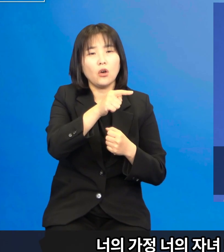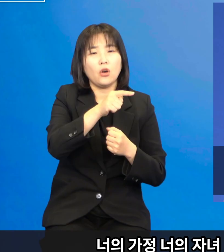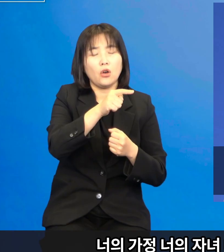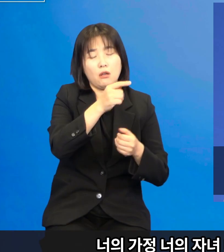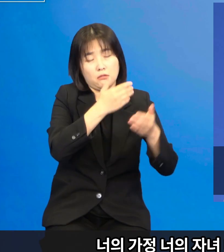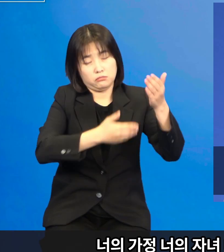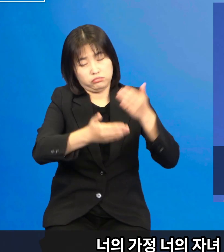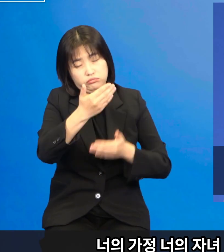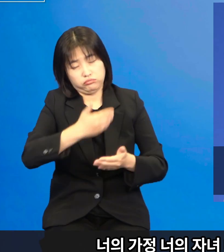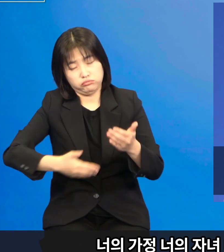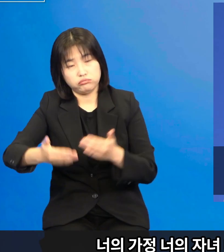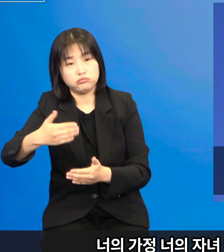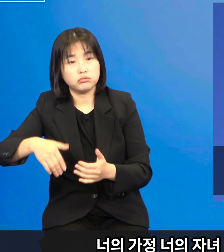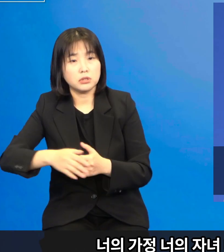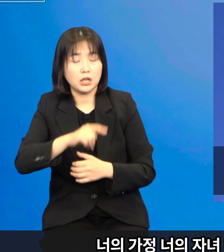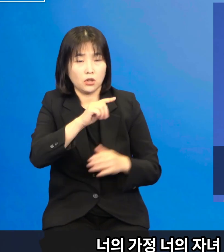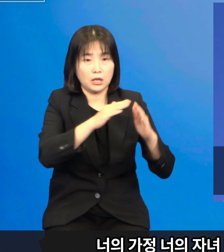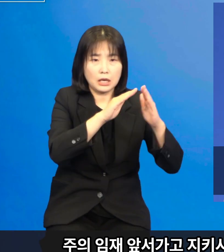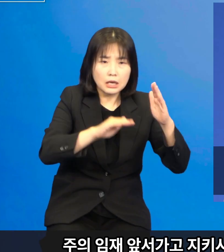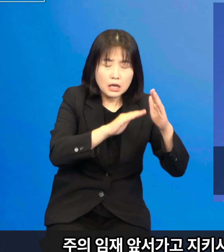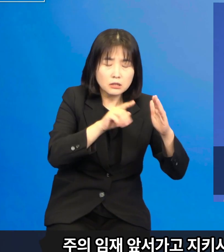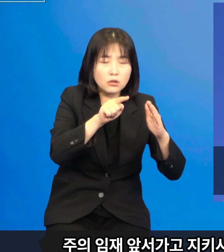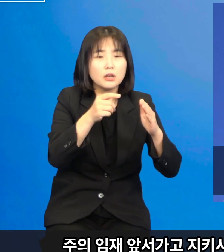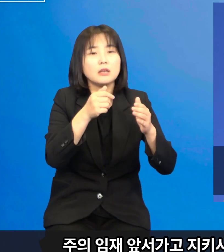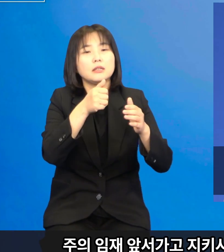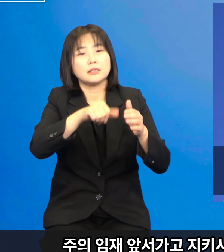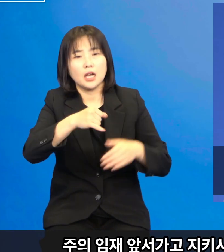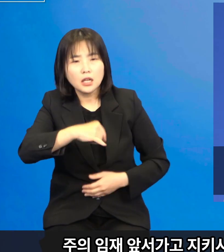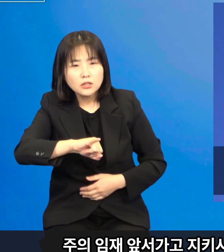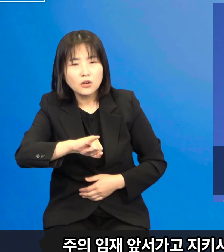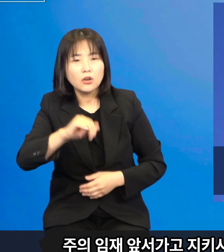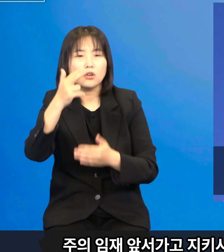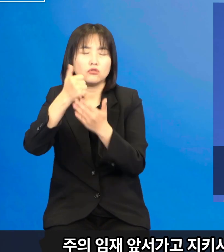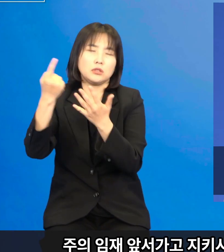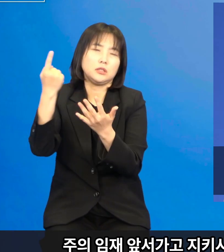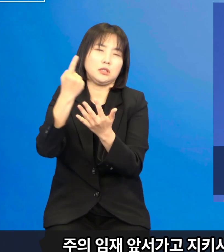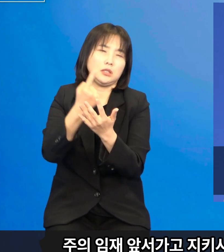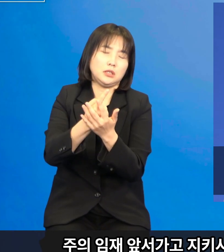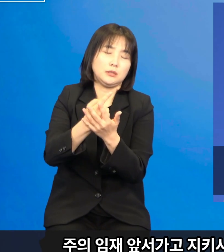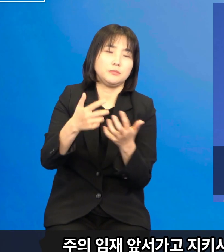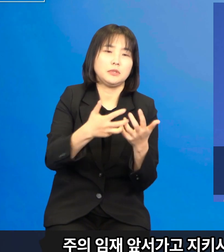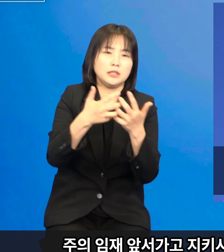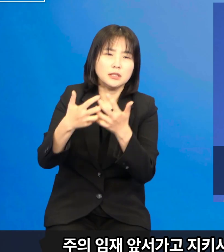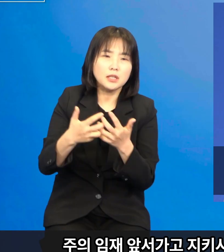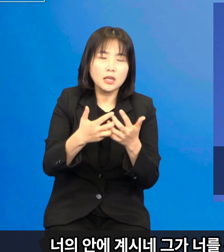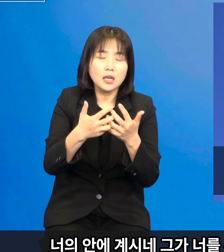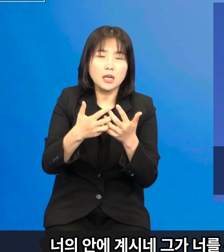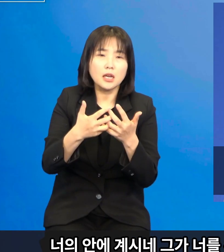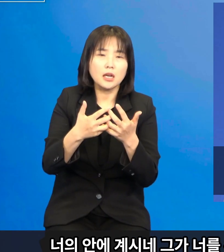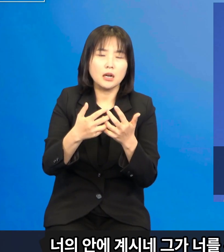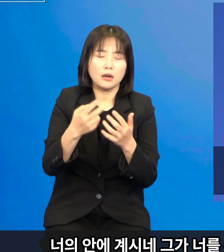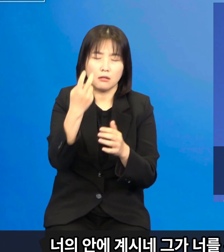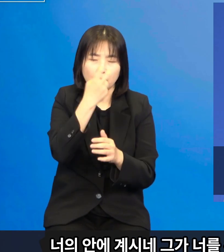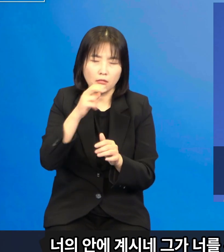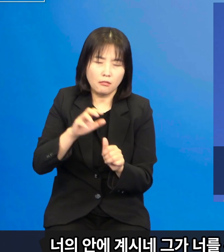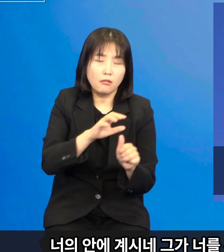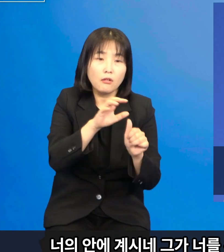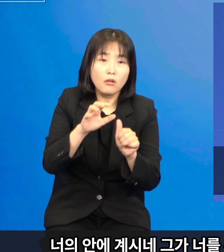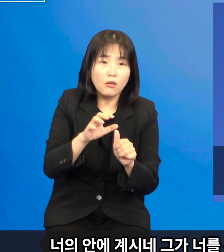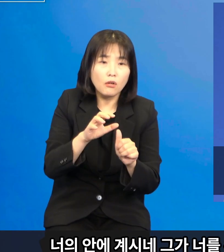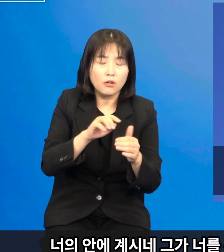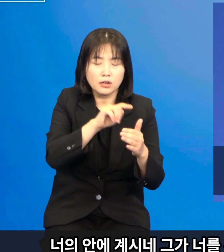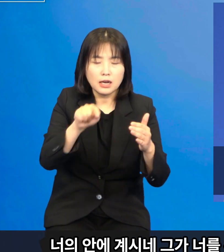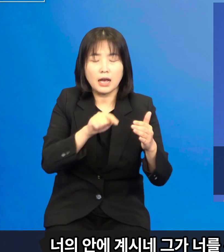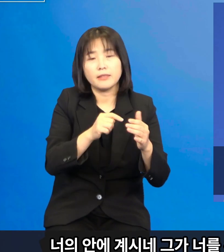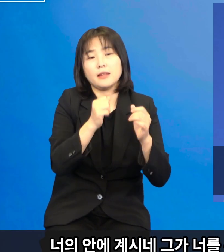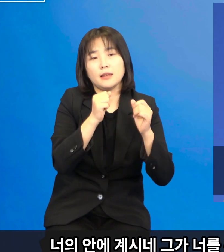흘러가리. 너의 가정, 너의 자녀, 너의 자녀의 자녀까지 주의 임재 앞서가고 지키시고 동행하시며 둘러싸시며 너의 안에 계시네.